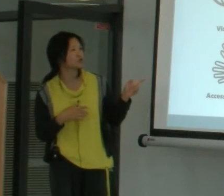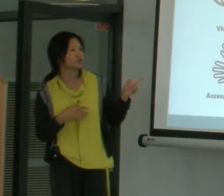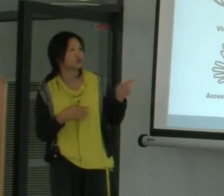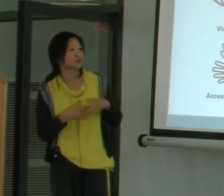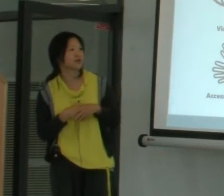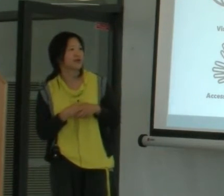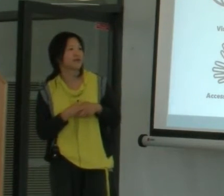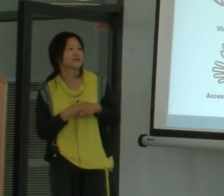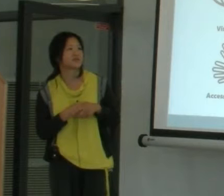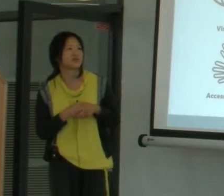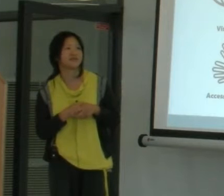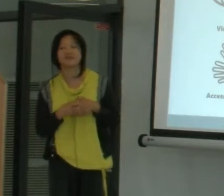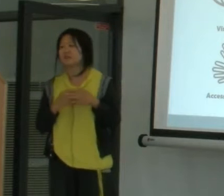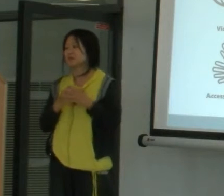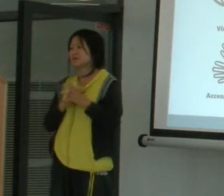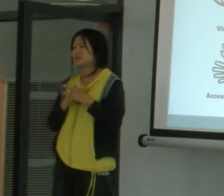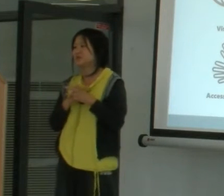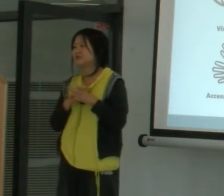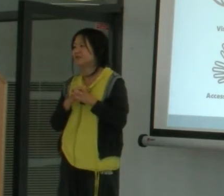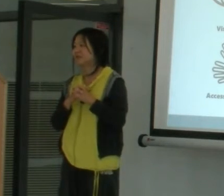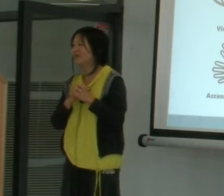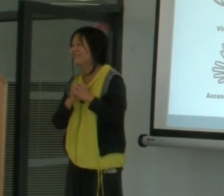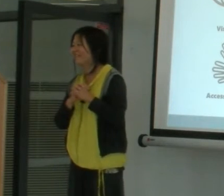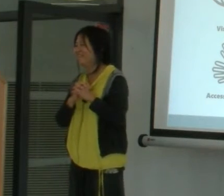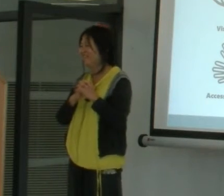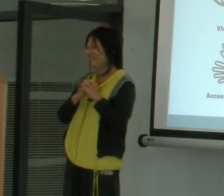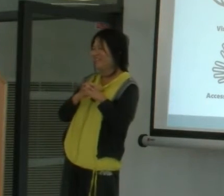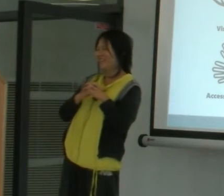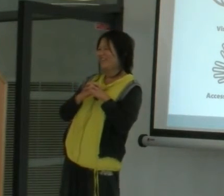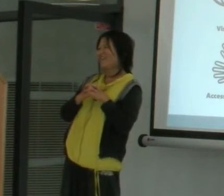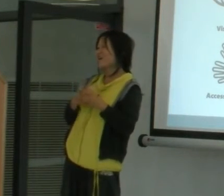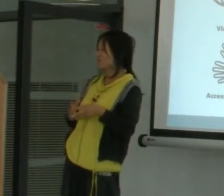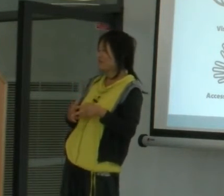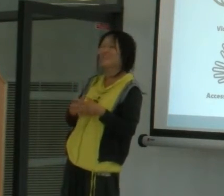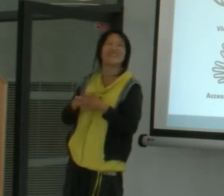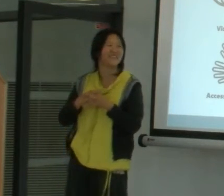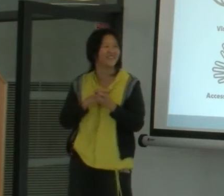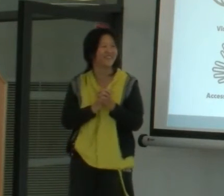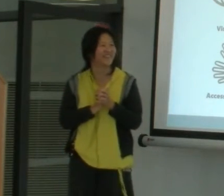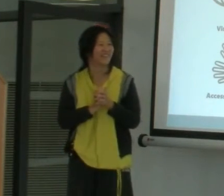Donc, sur l'accessibilité, qui aime l'accessibilité? Ah bon?